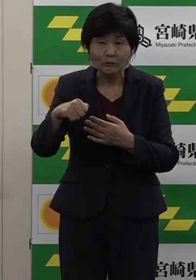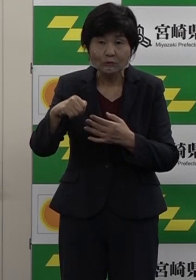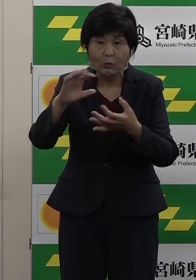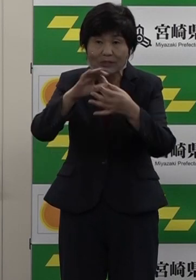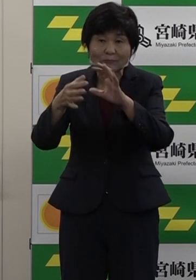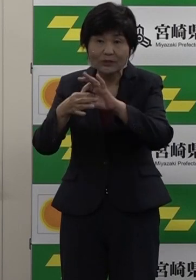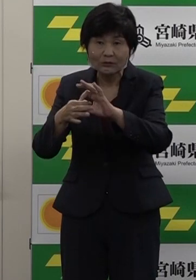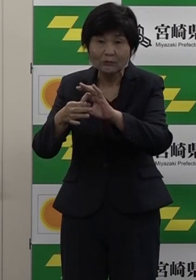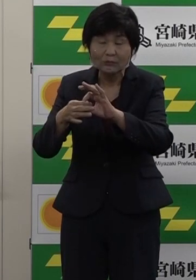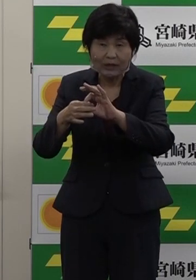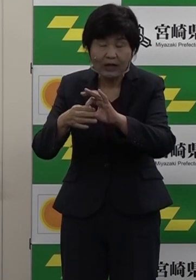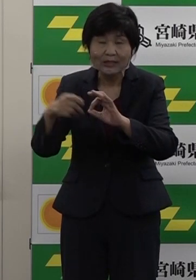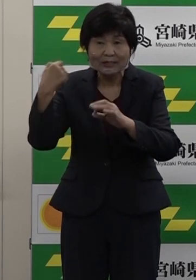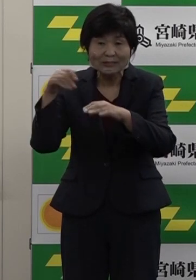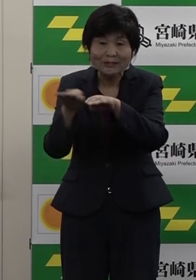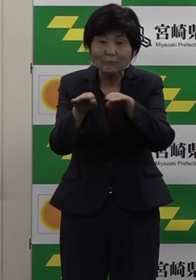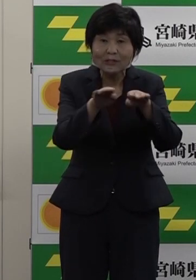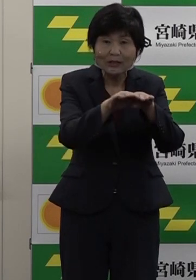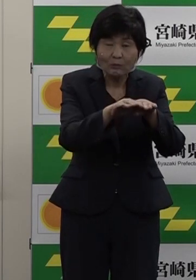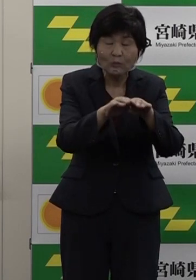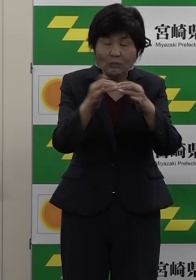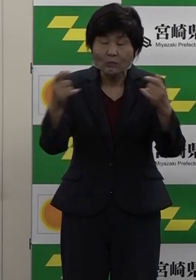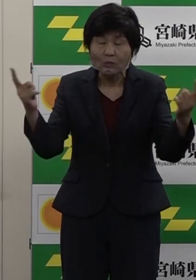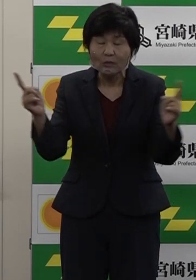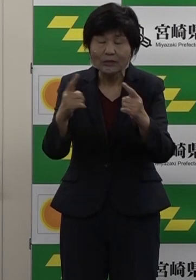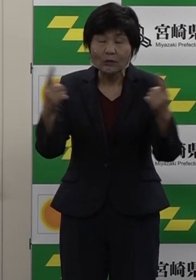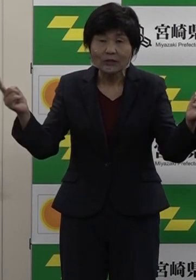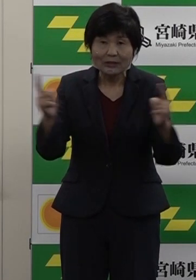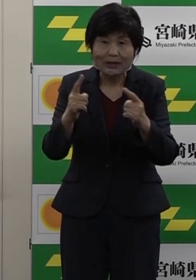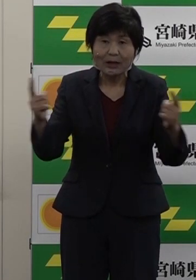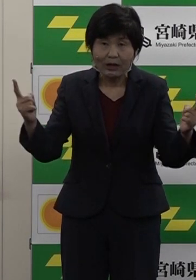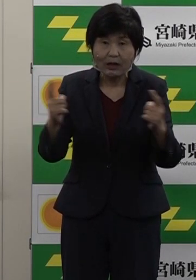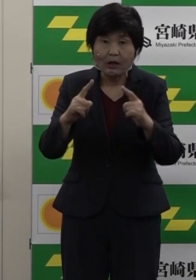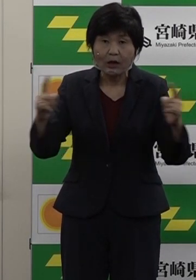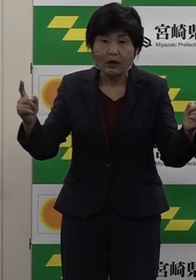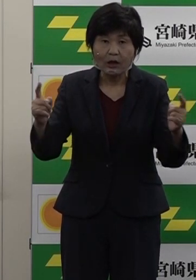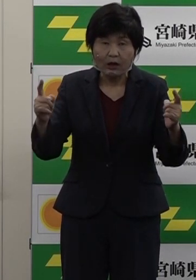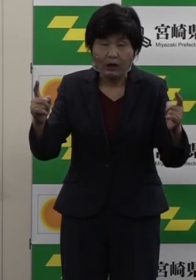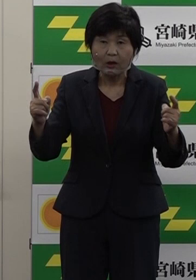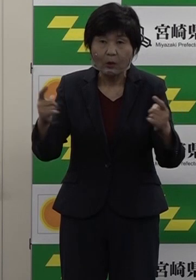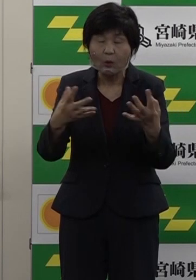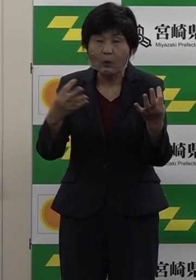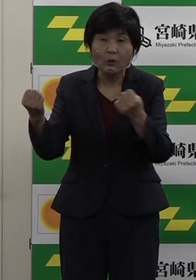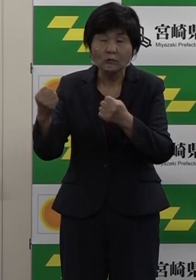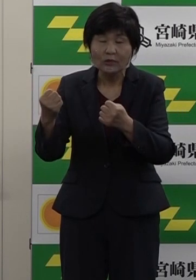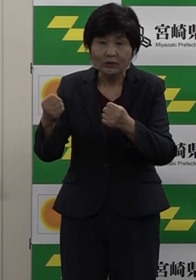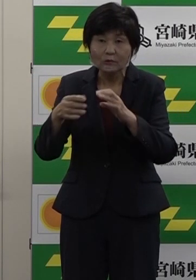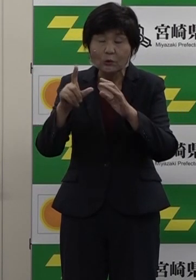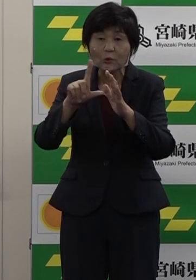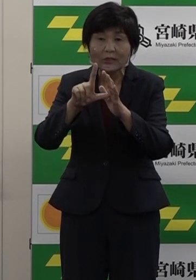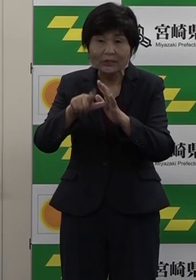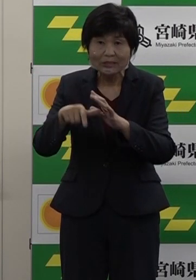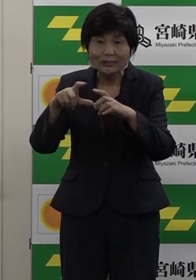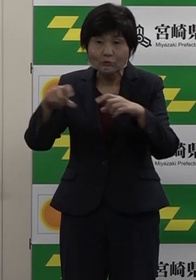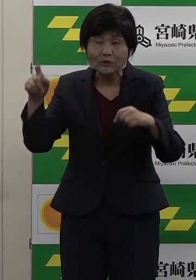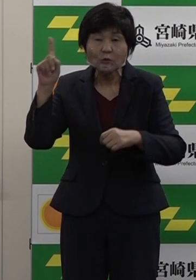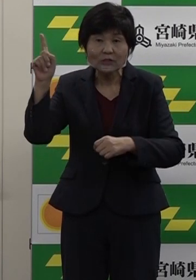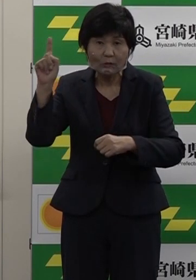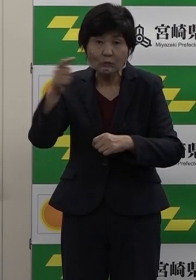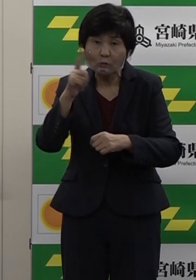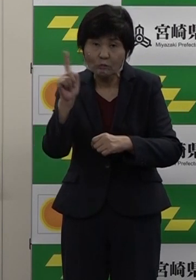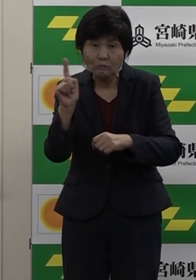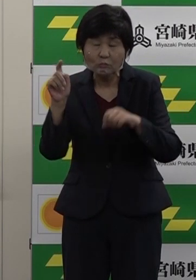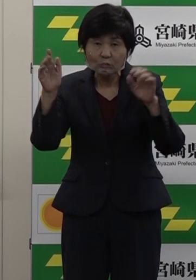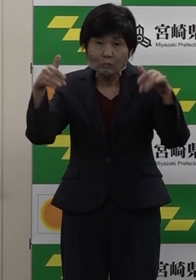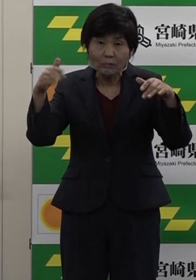多い時期を迎えますのでその時の感染状況を見ながらどういう呼びかけを国全体としてしていくのかまた本